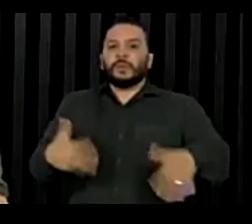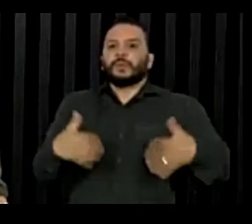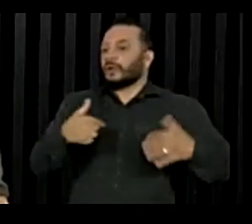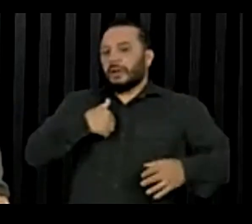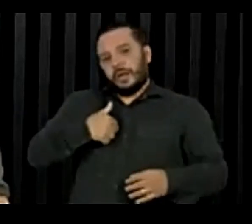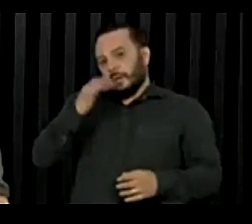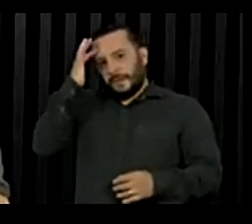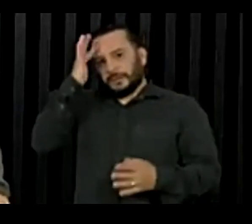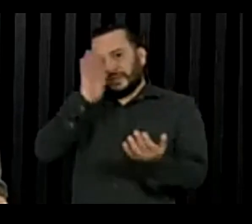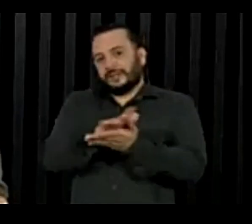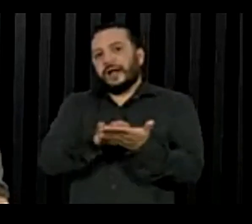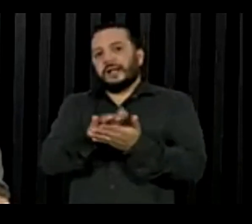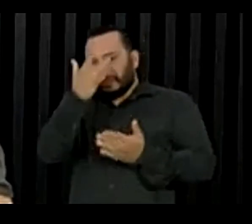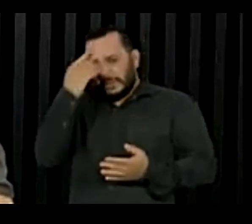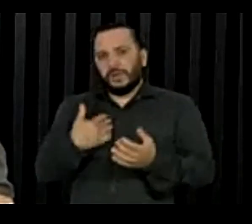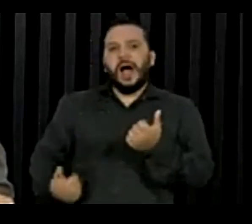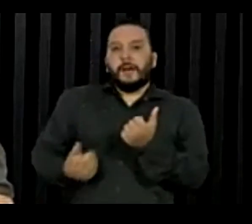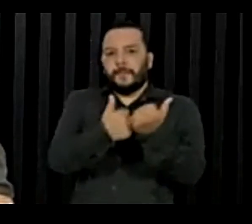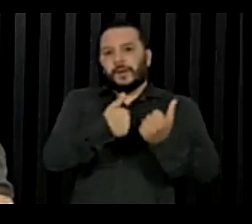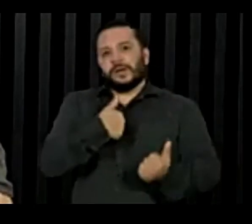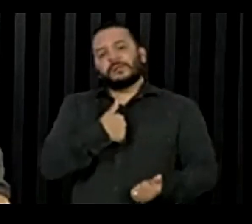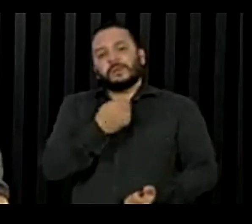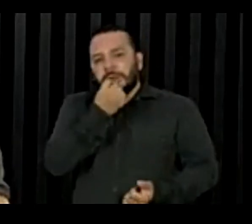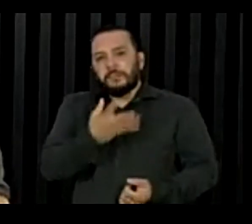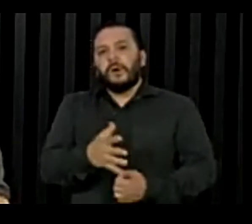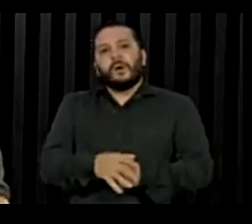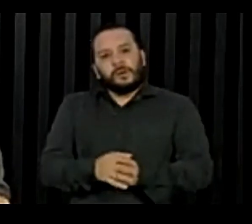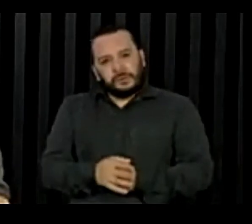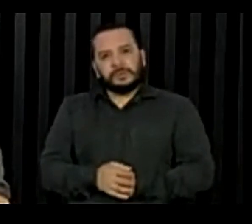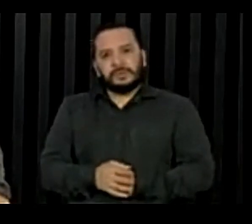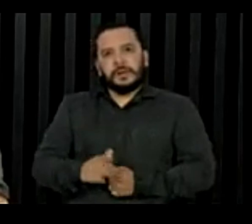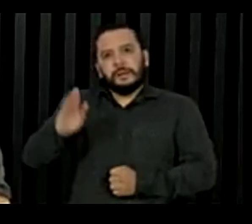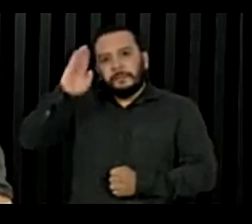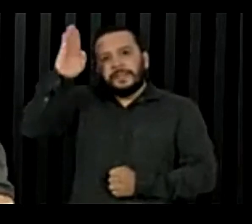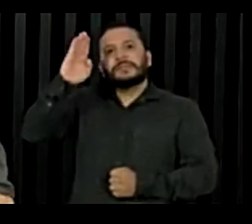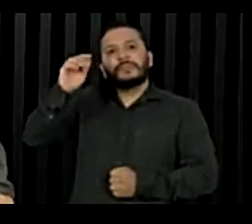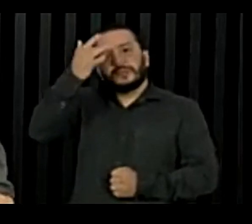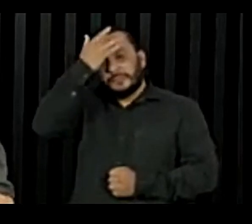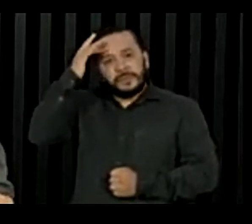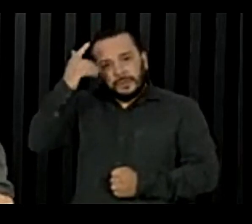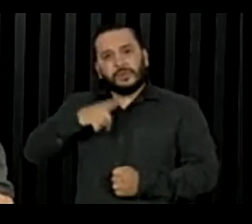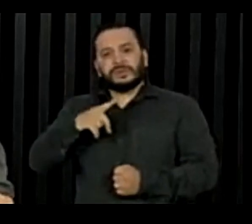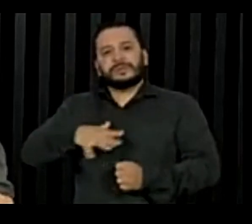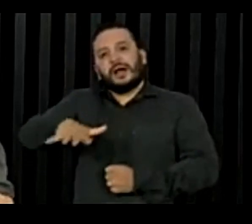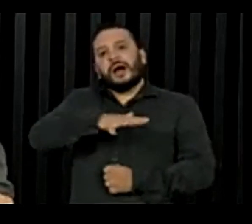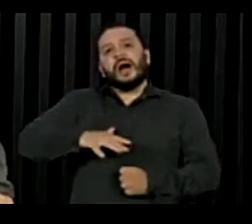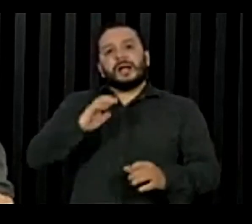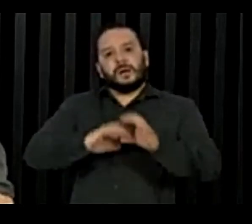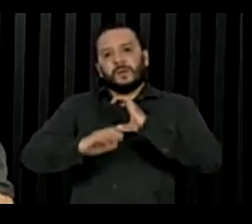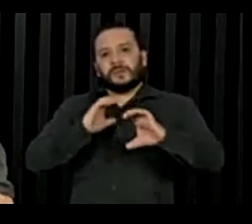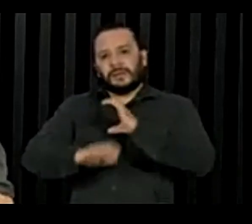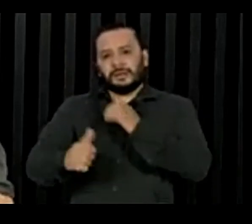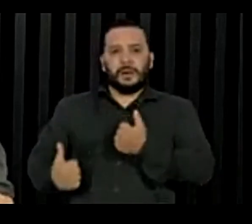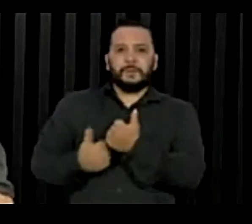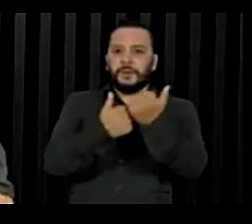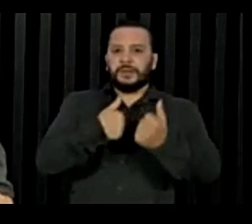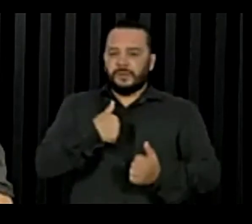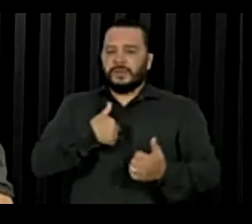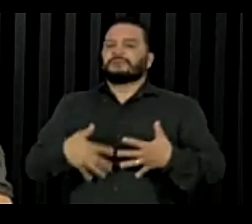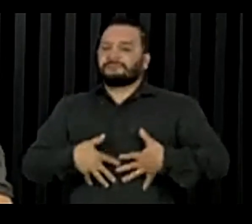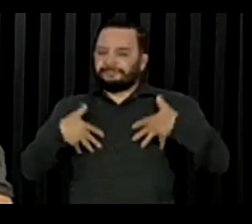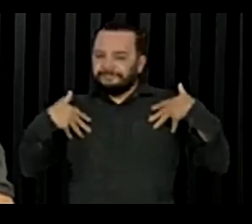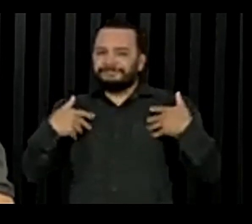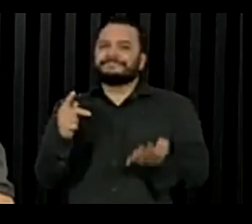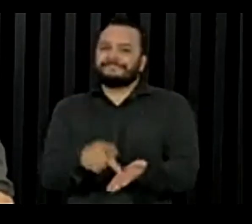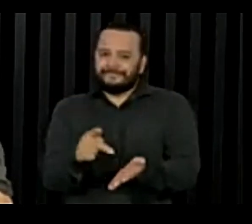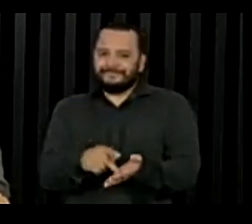ver as pessoas do meu lado apoiando, principalmente as pessoas que fazem parte da comunicação, é uma honra muito grande poder dar eco